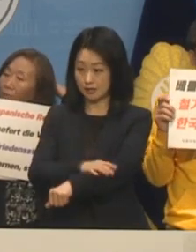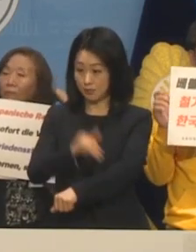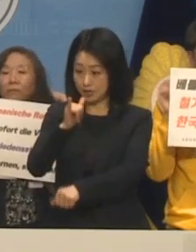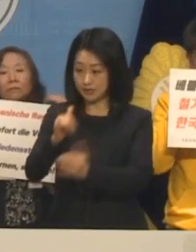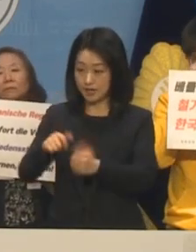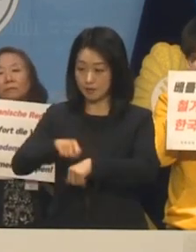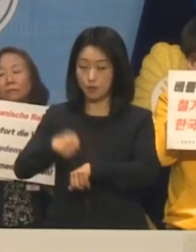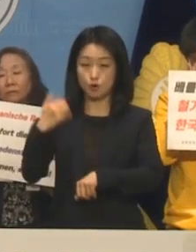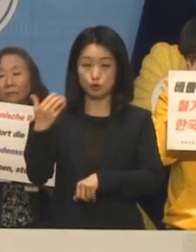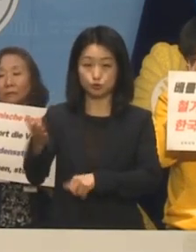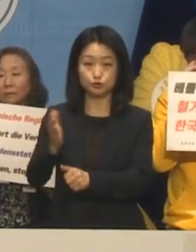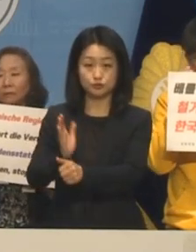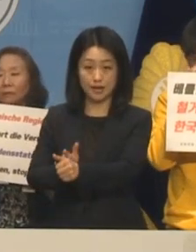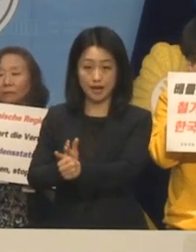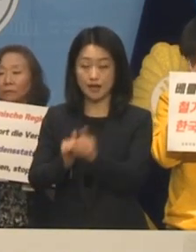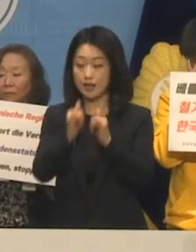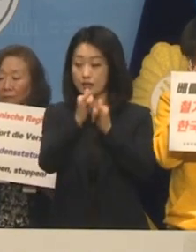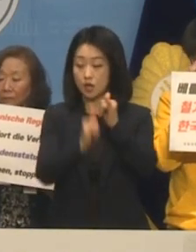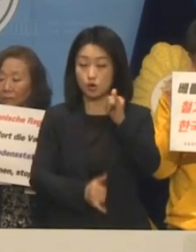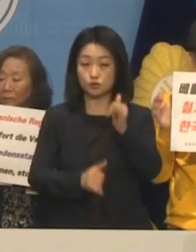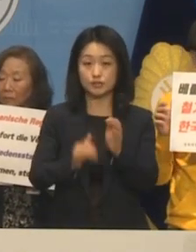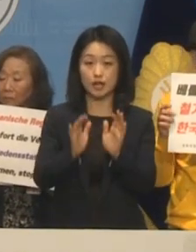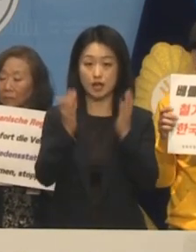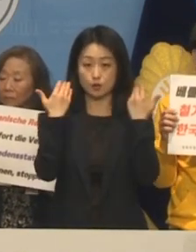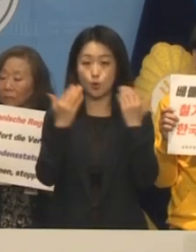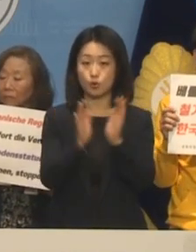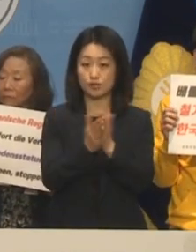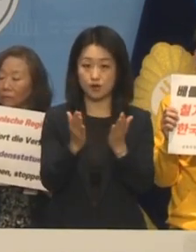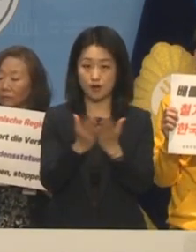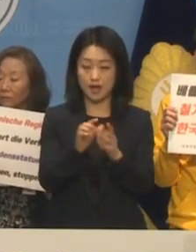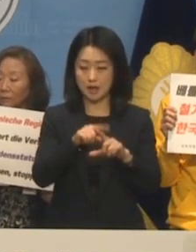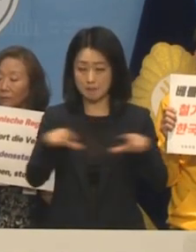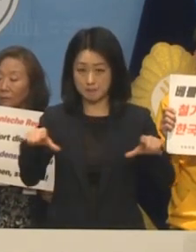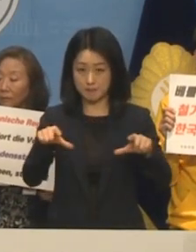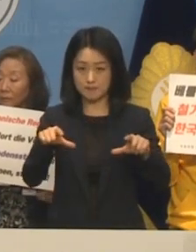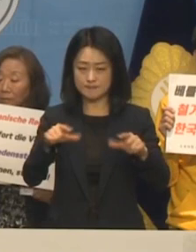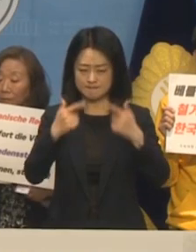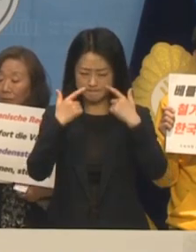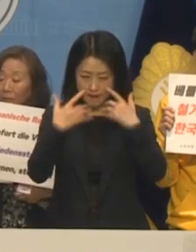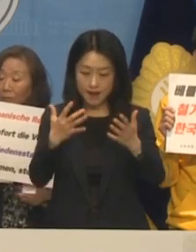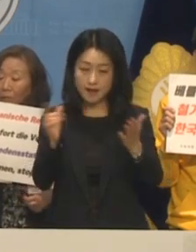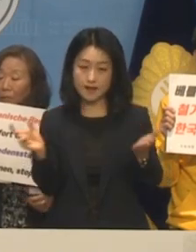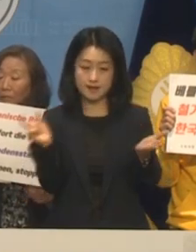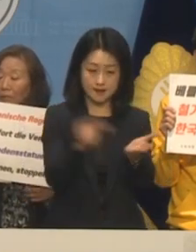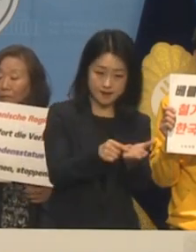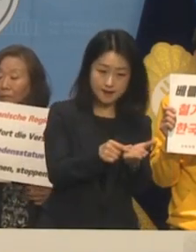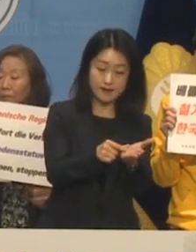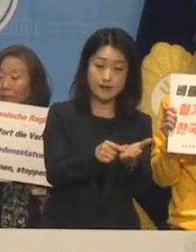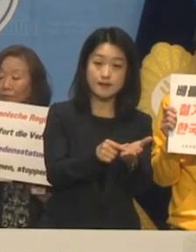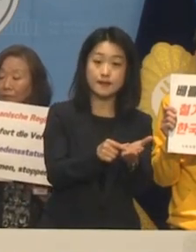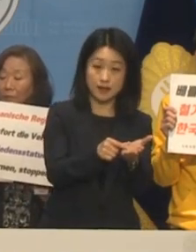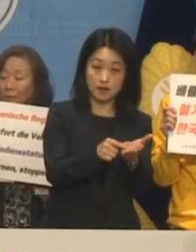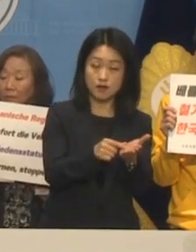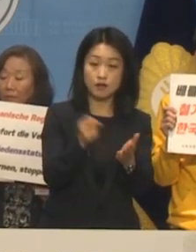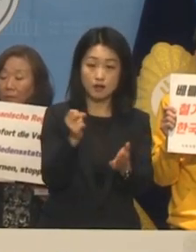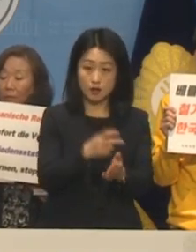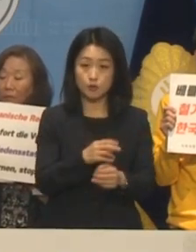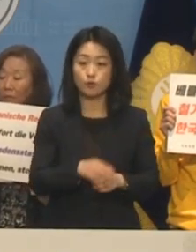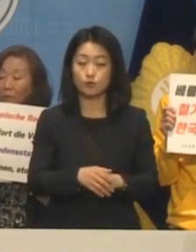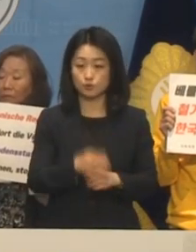처벌하라. 역사 교과서에 올바르게 기록하고 교육하라. 추모비와 사료관을